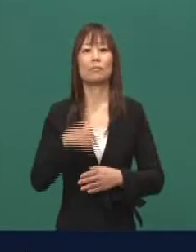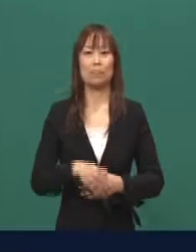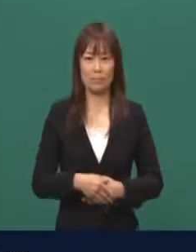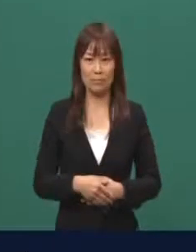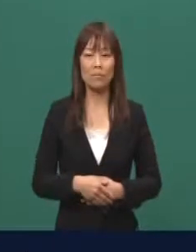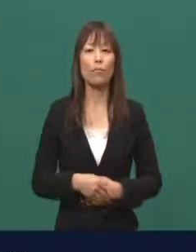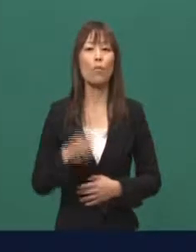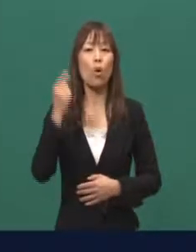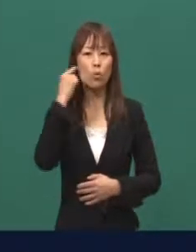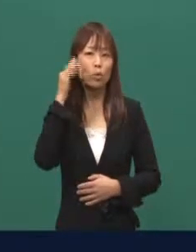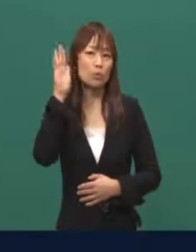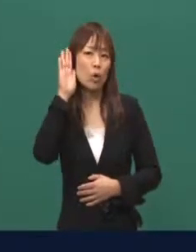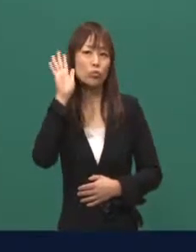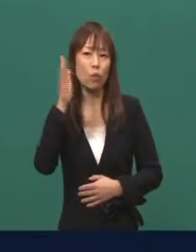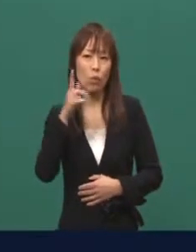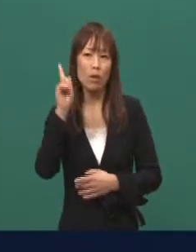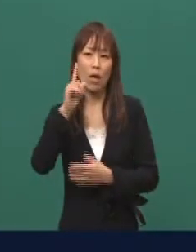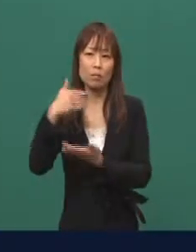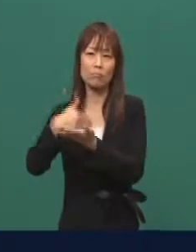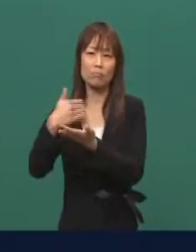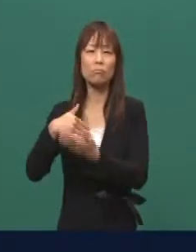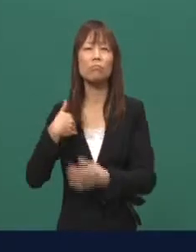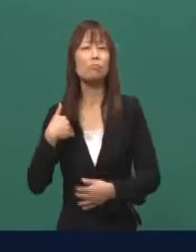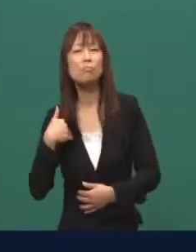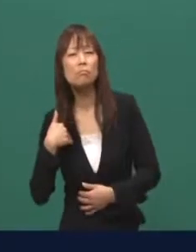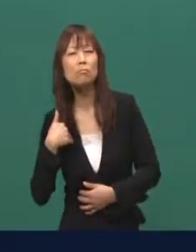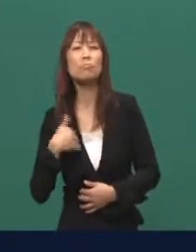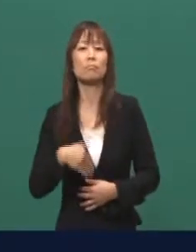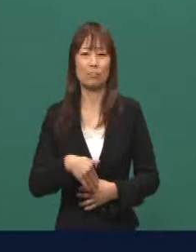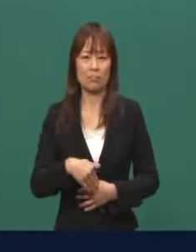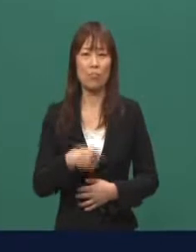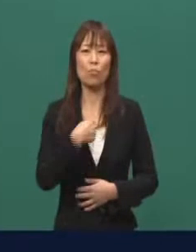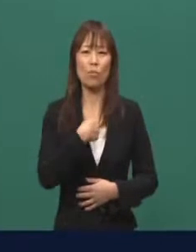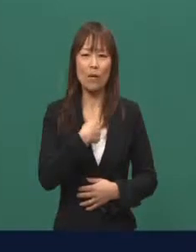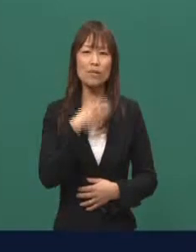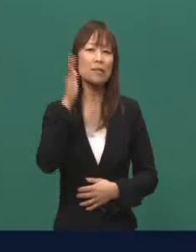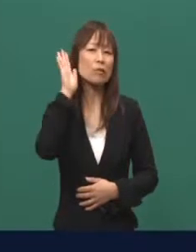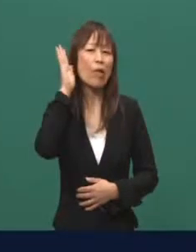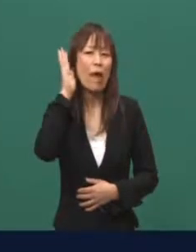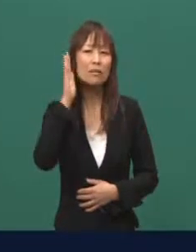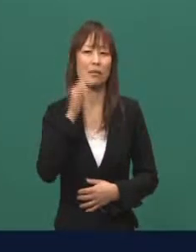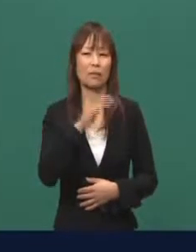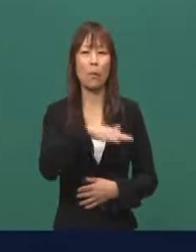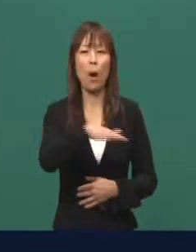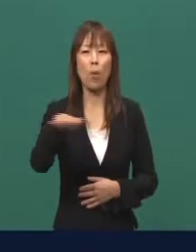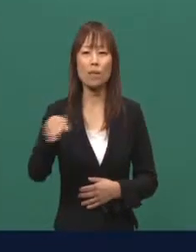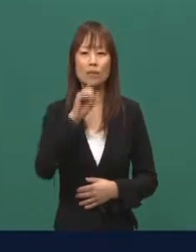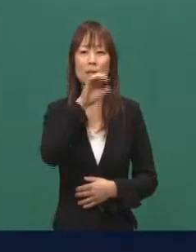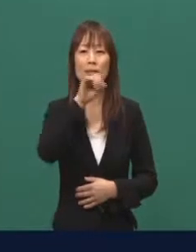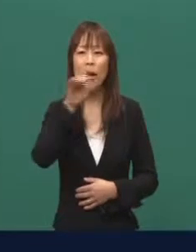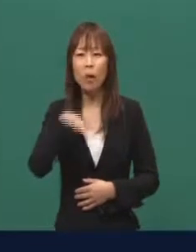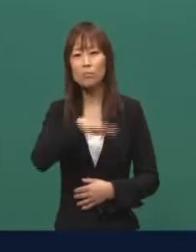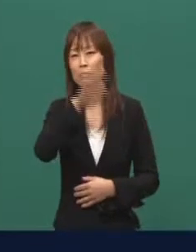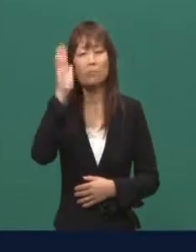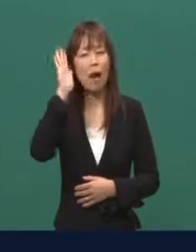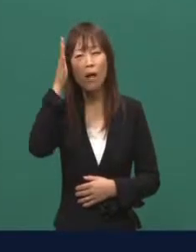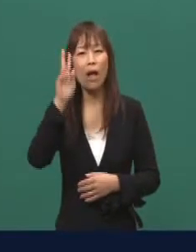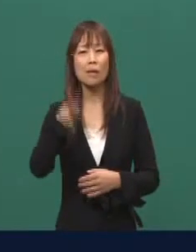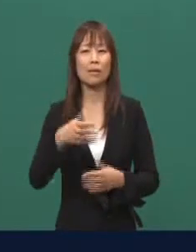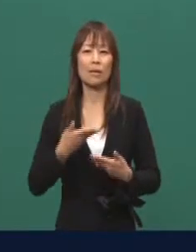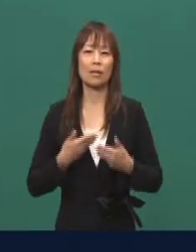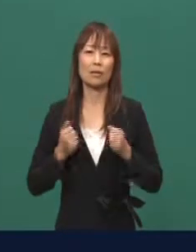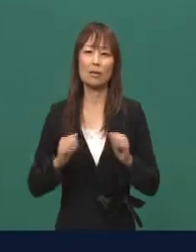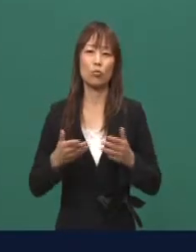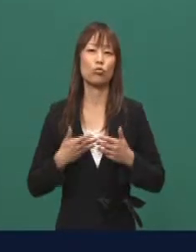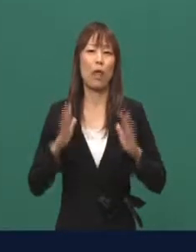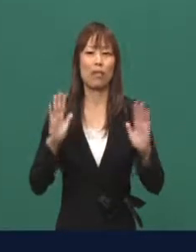ます。音は聞こえるけれど言葉として聞き取れない人、聞こえにくいと言っても周りの人